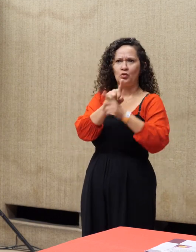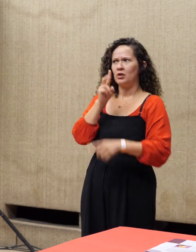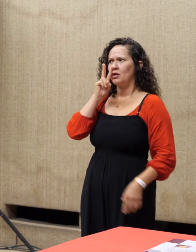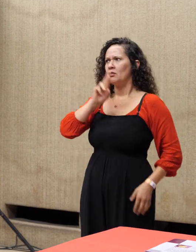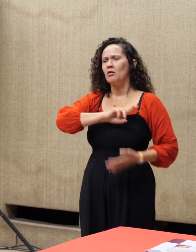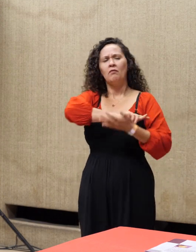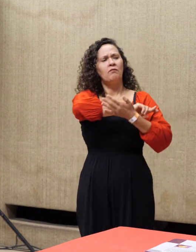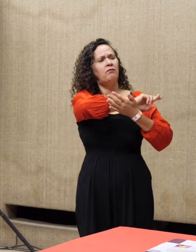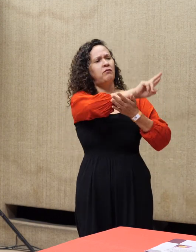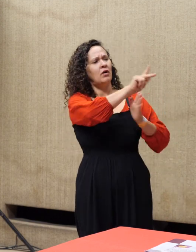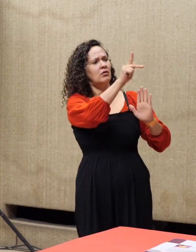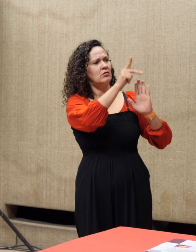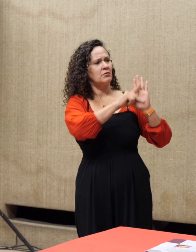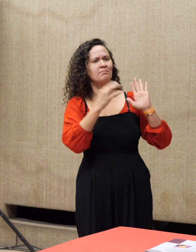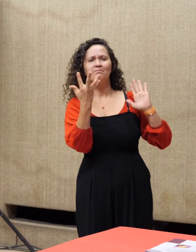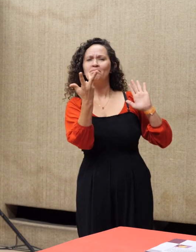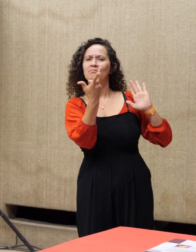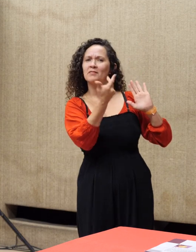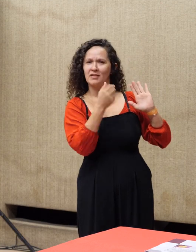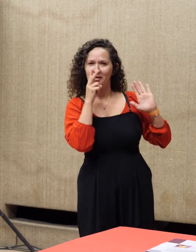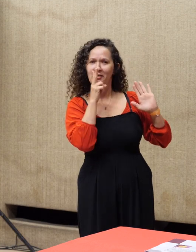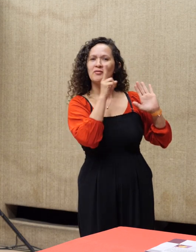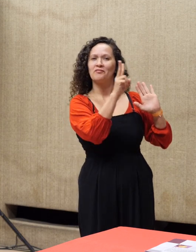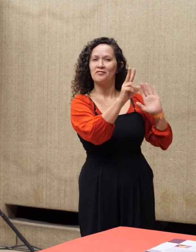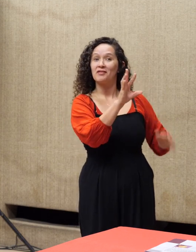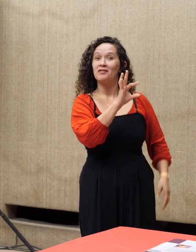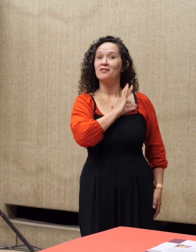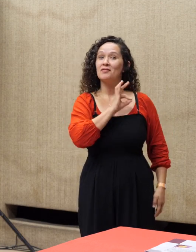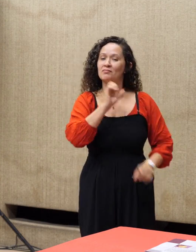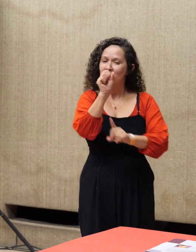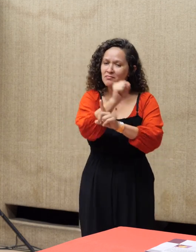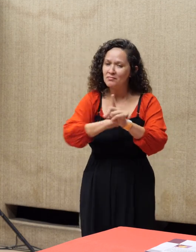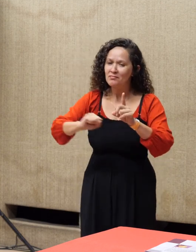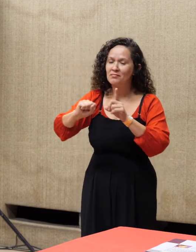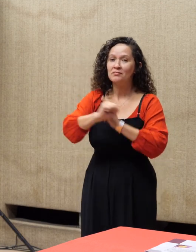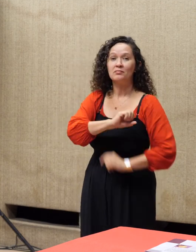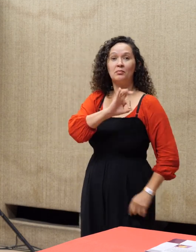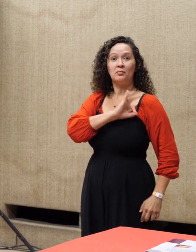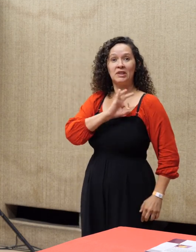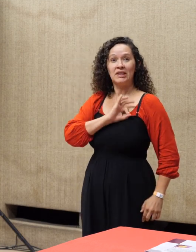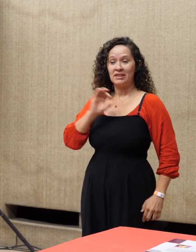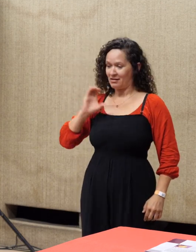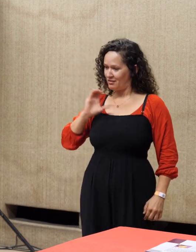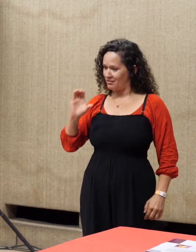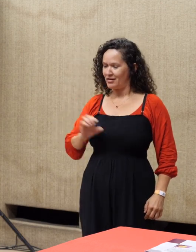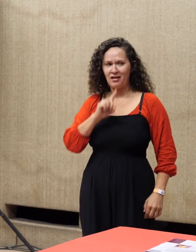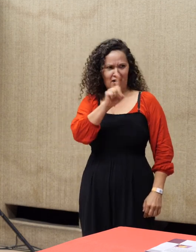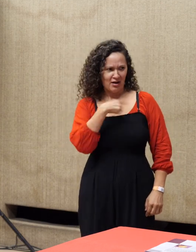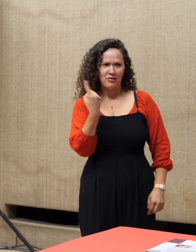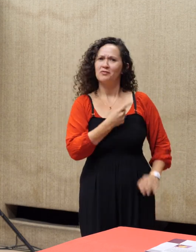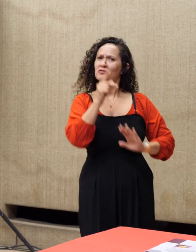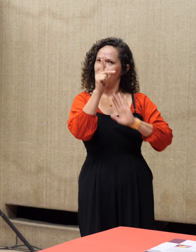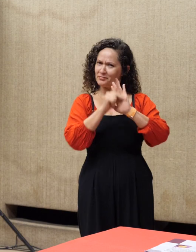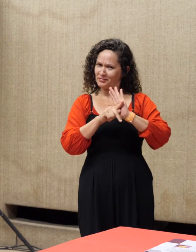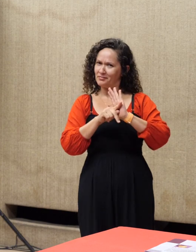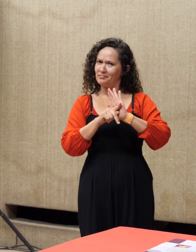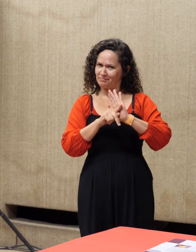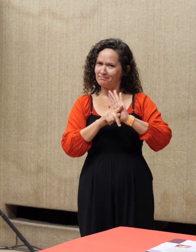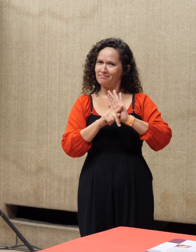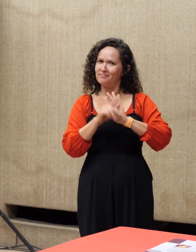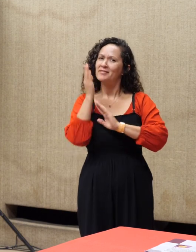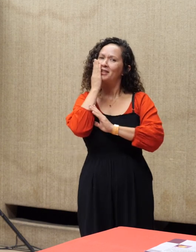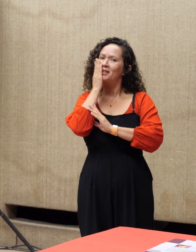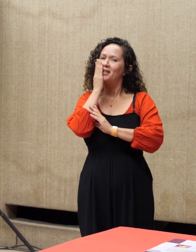vários projetos aqui incríveis de polícia social e de polícia cidadã. Esses são os nossos projetos. A